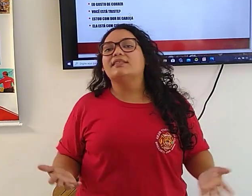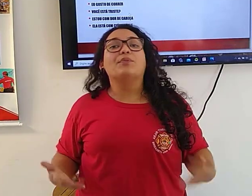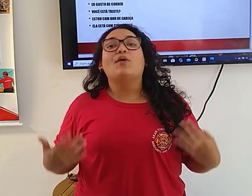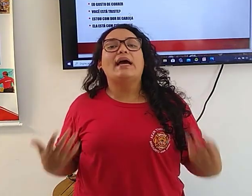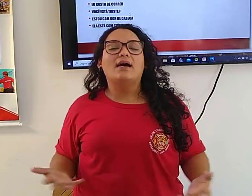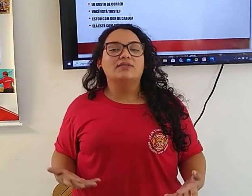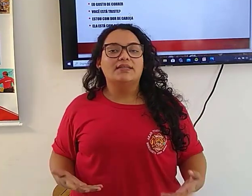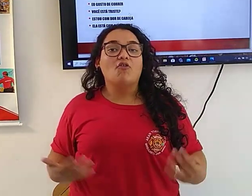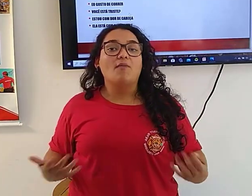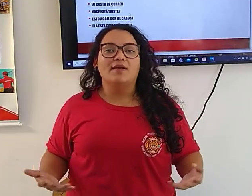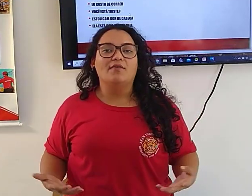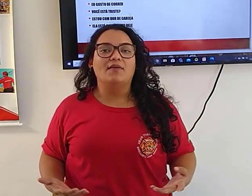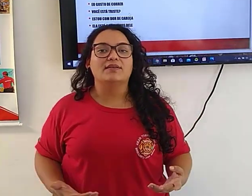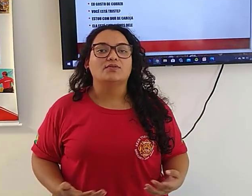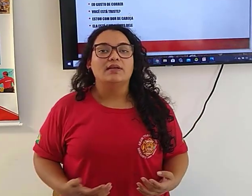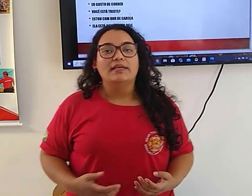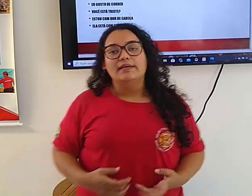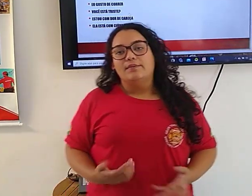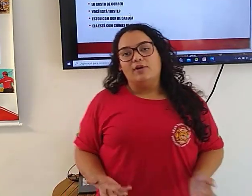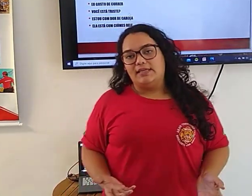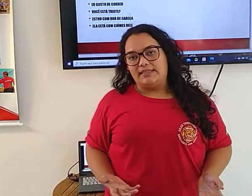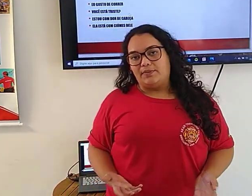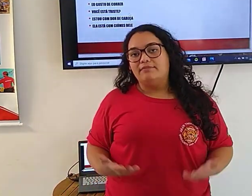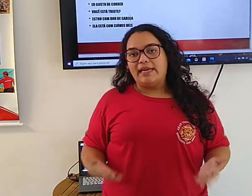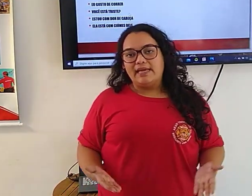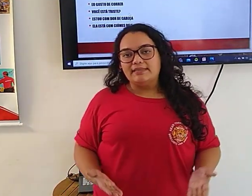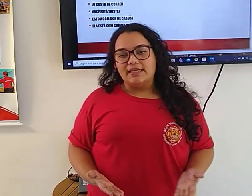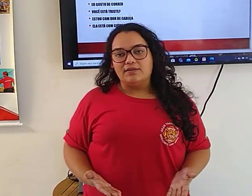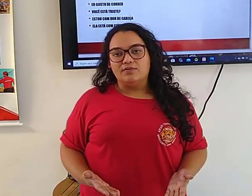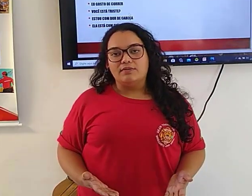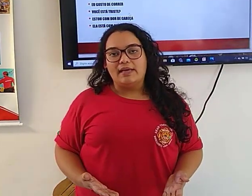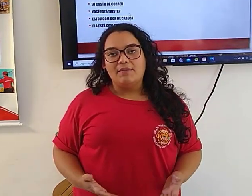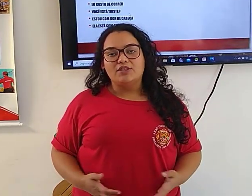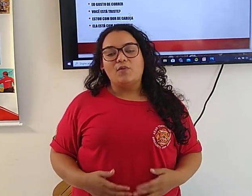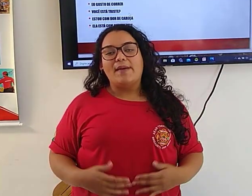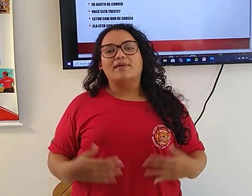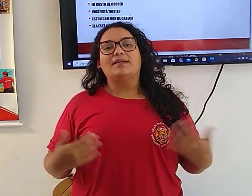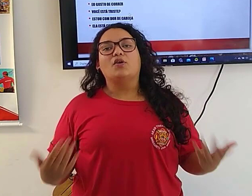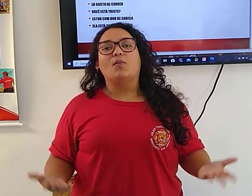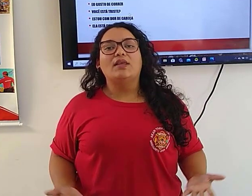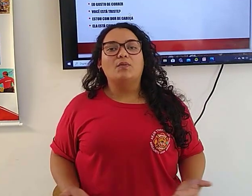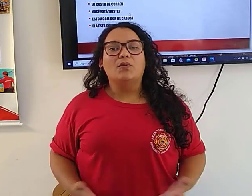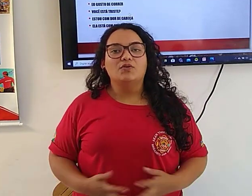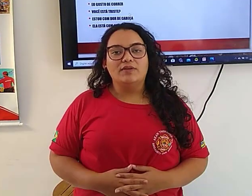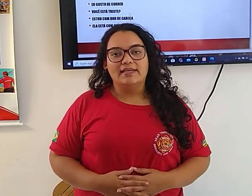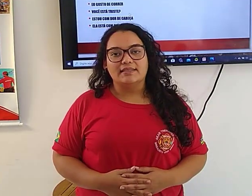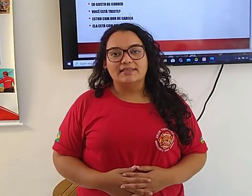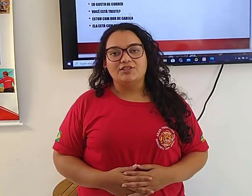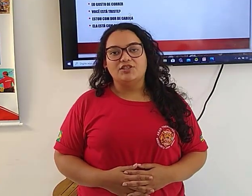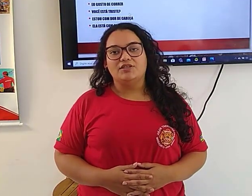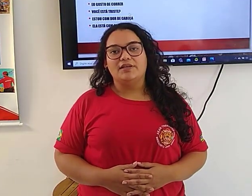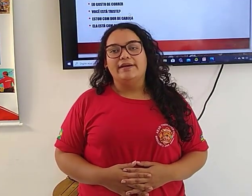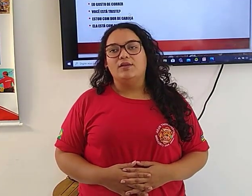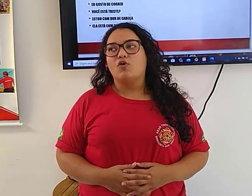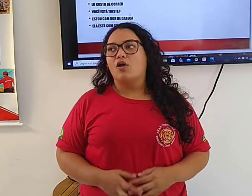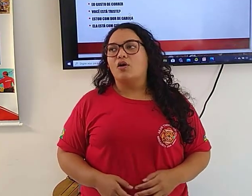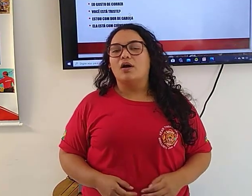eu errar o sinal, como é que eu faço? Por exemplo, tem acento, né? Mas não é, por exemplo, como a língua portuguesa, que se a gente não coloca